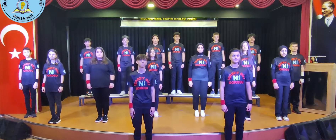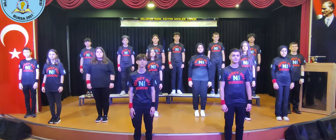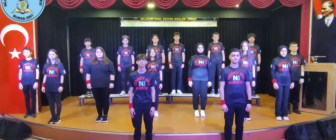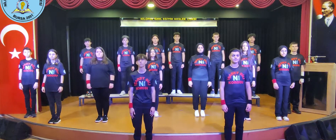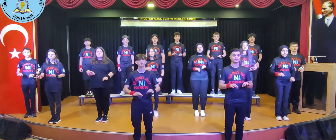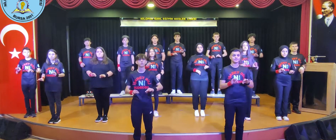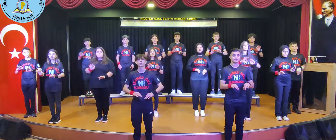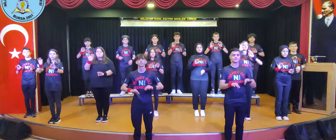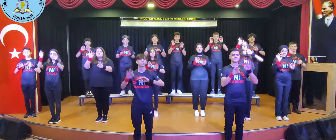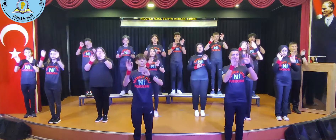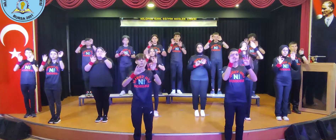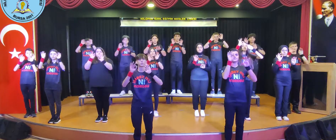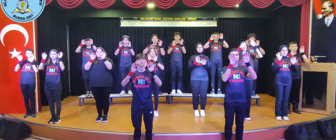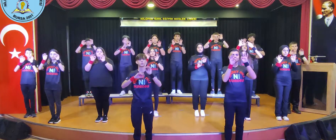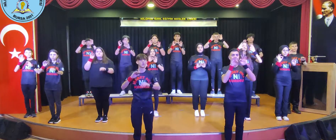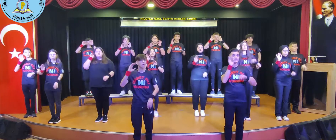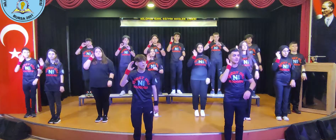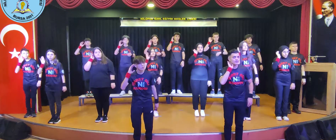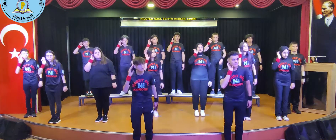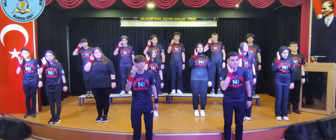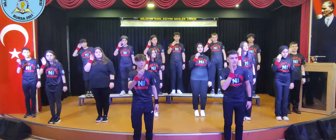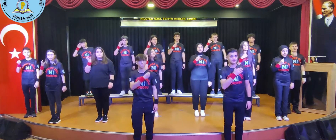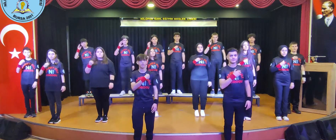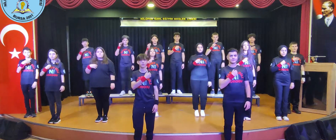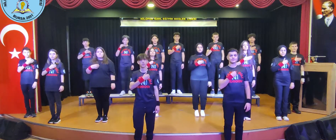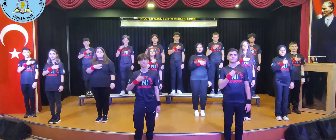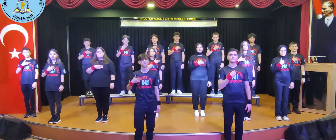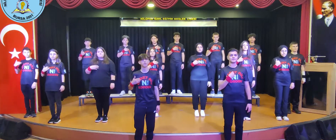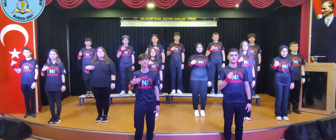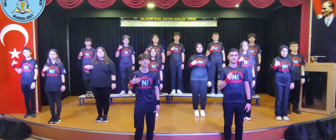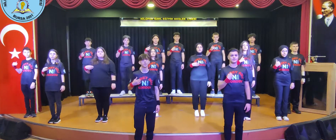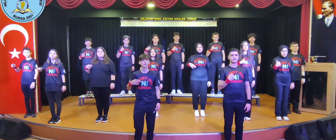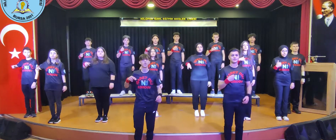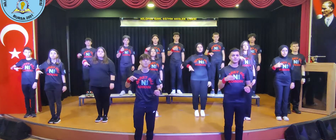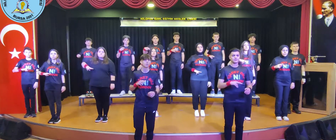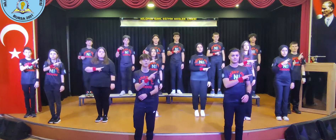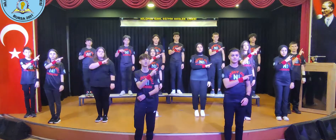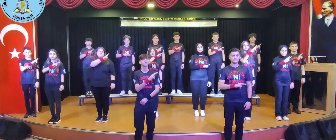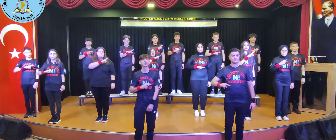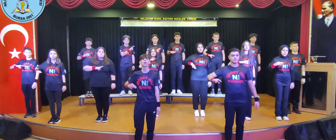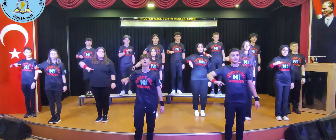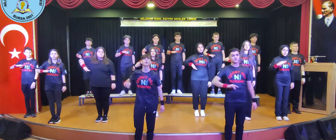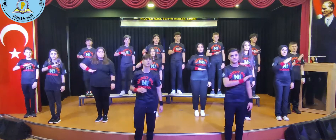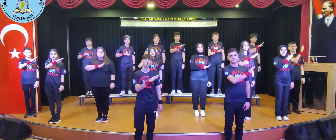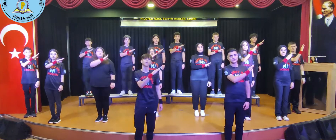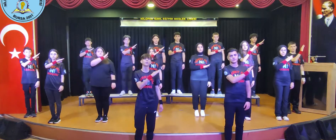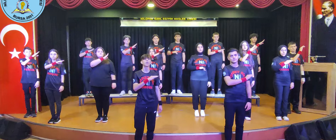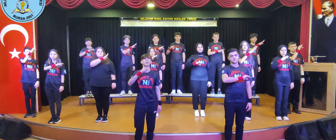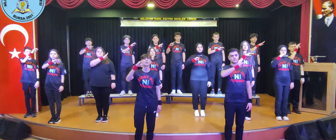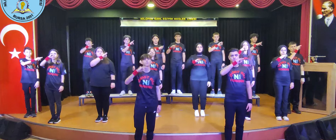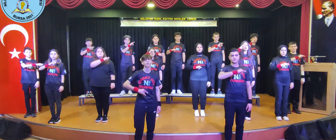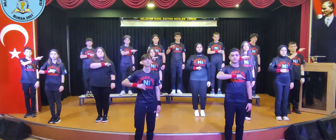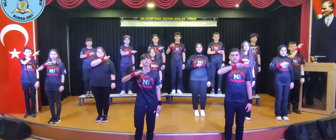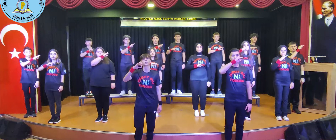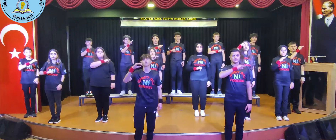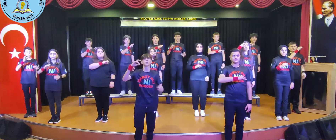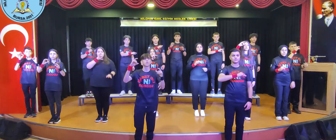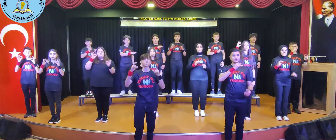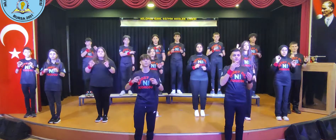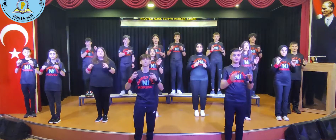Mimarlar mühendisler kulak verin bizlere Yollara rampalar asansörler